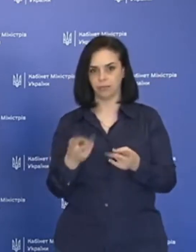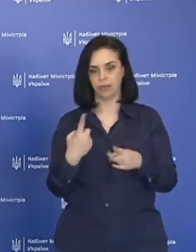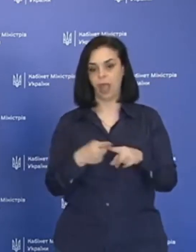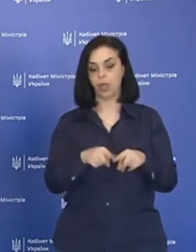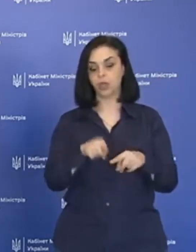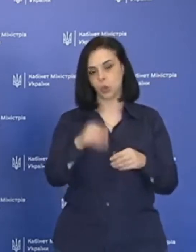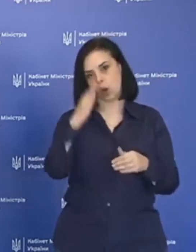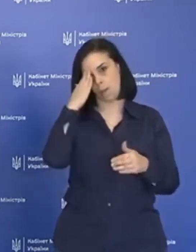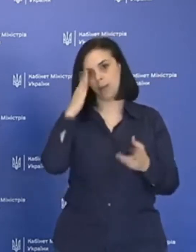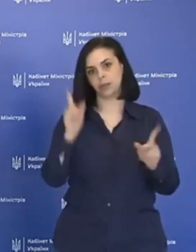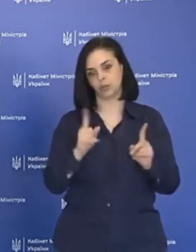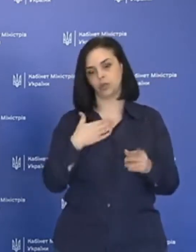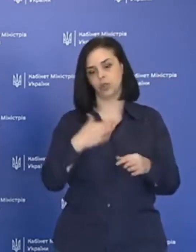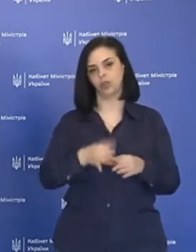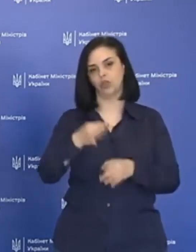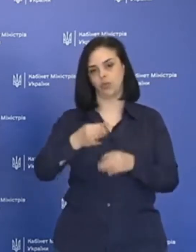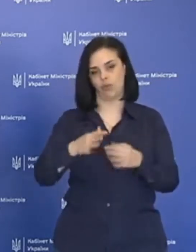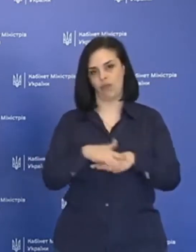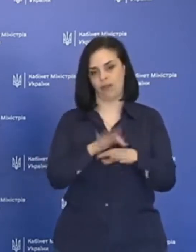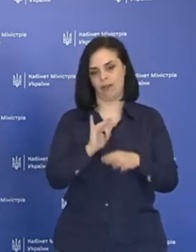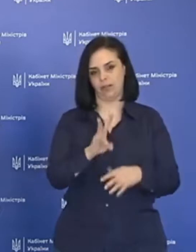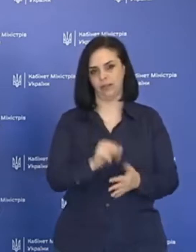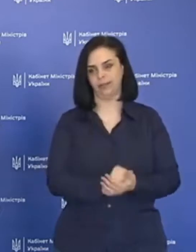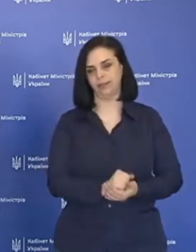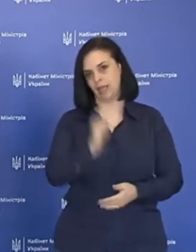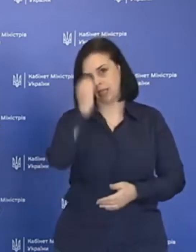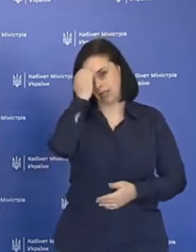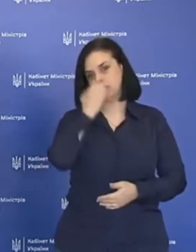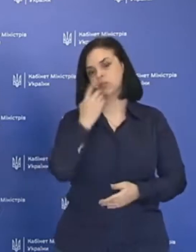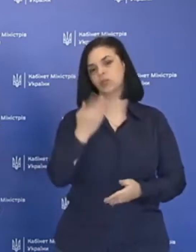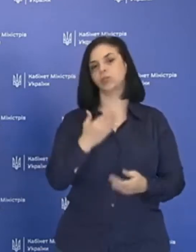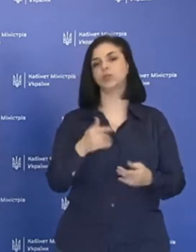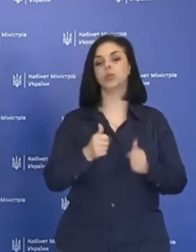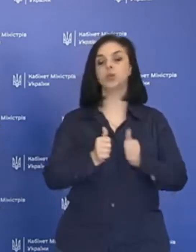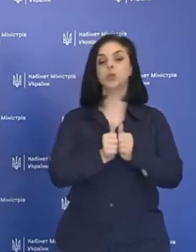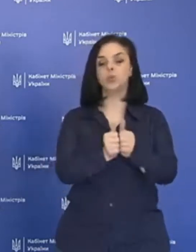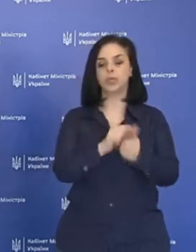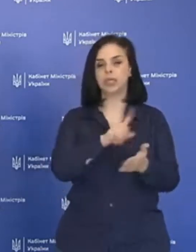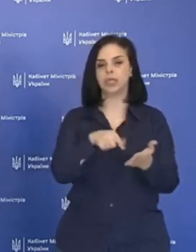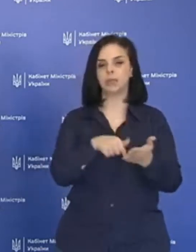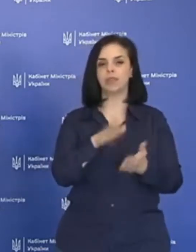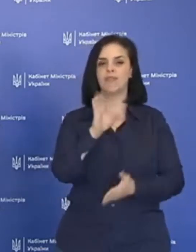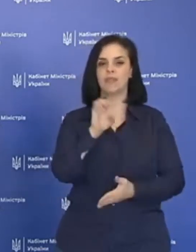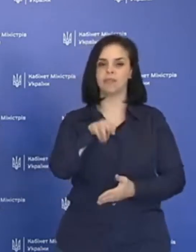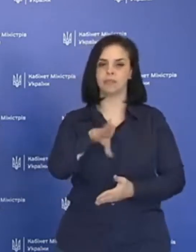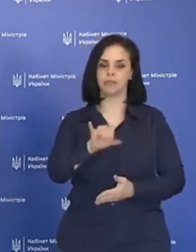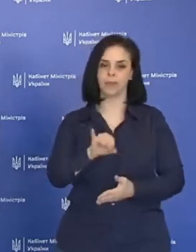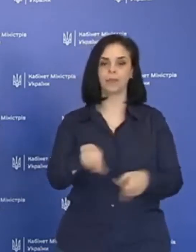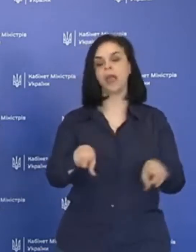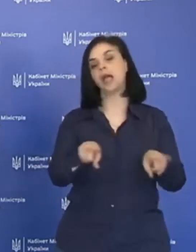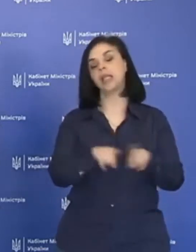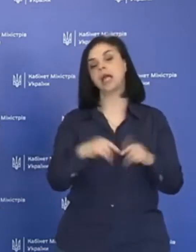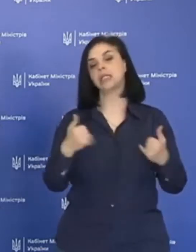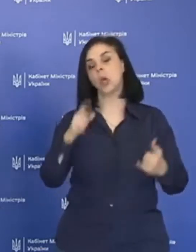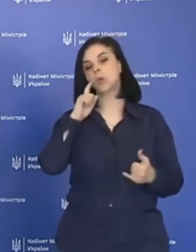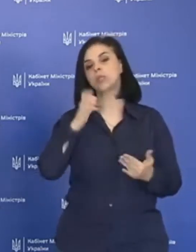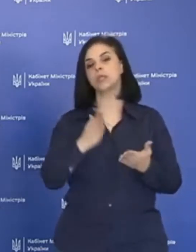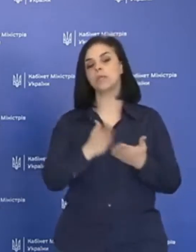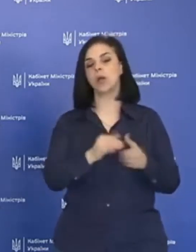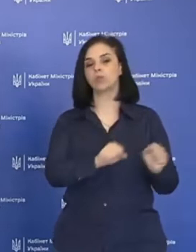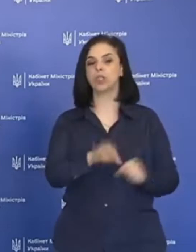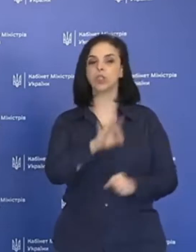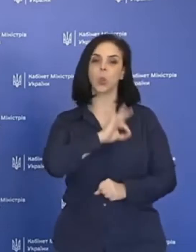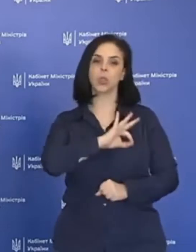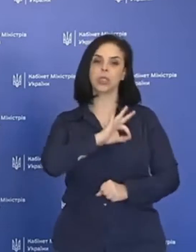цього методу щодо стовбурових клітин. Дякуємо. І ще одне супутнє запитання від Вєсті. Також зараз українці мають